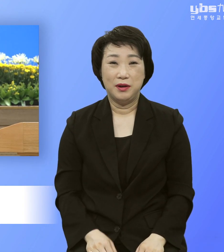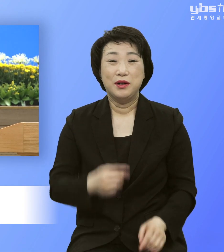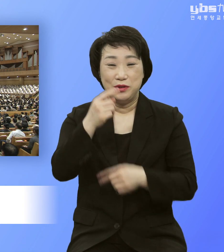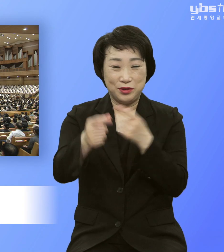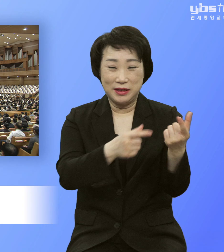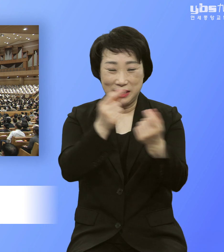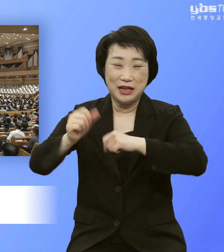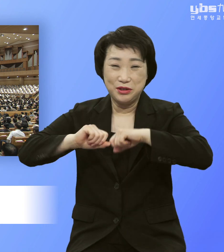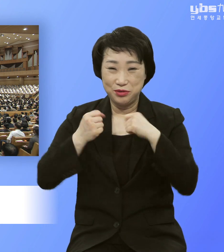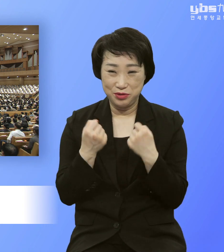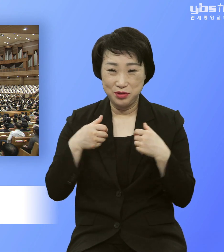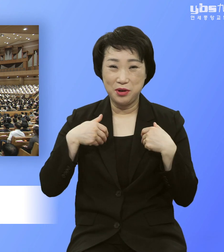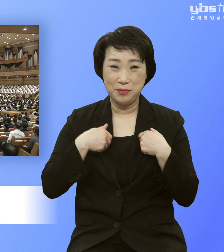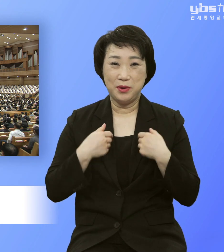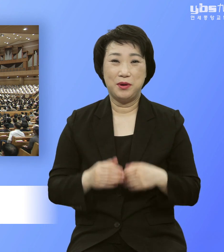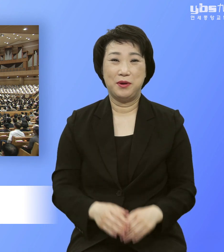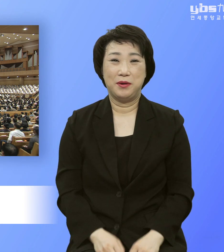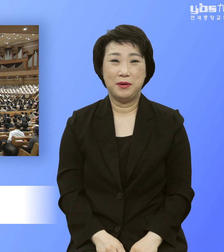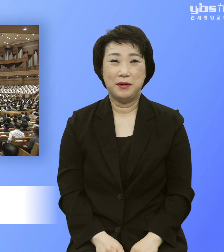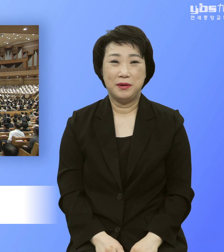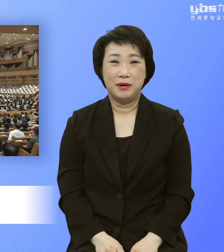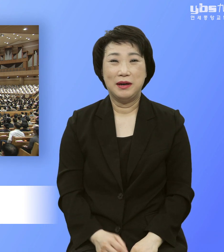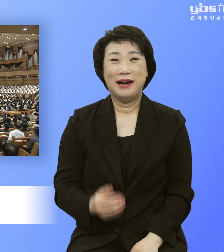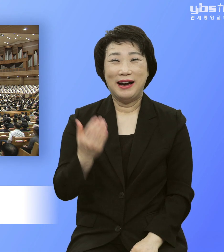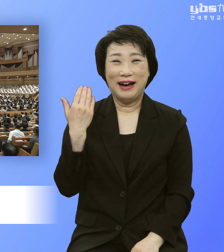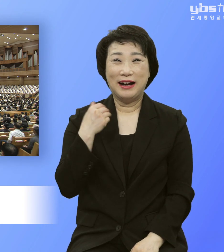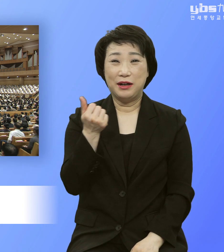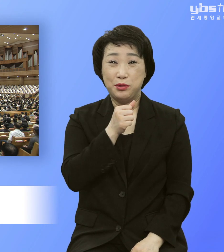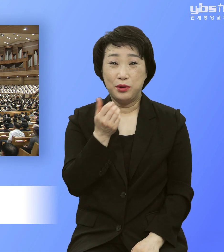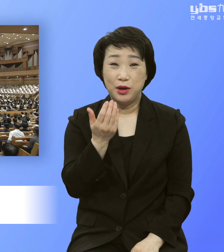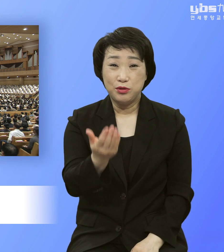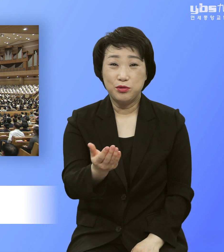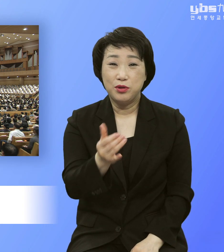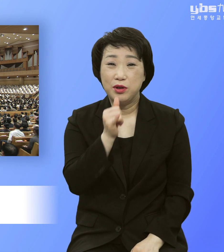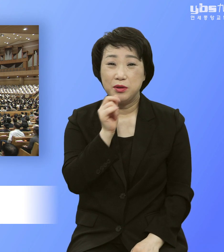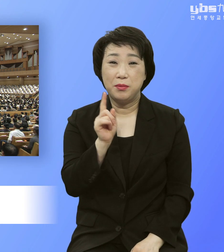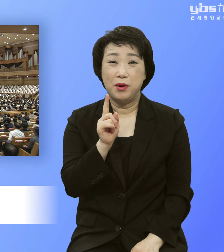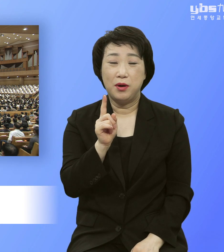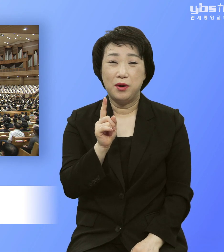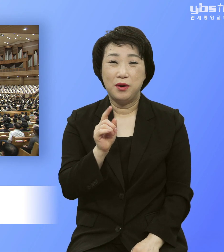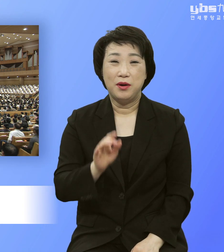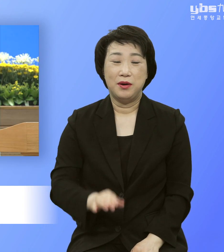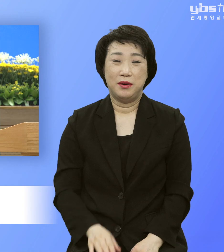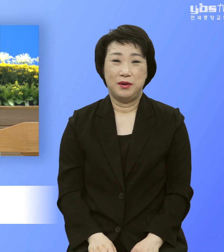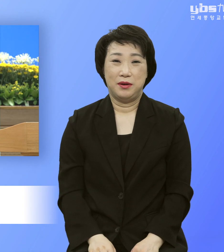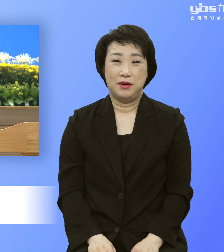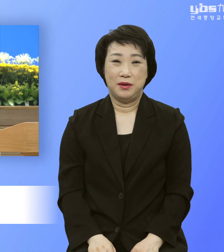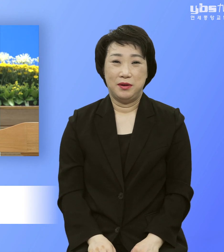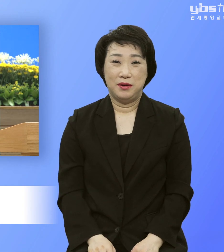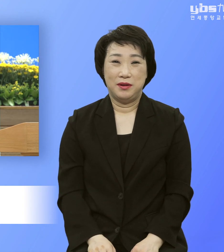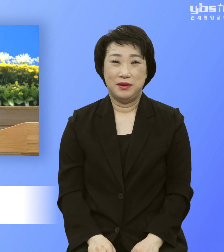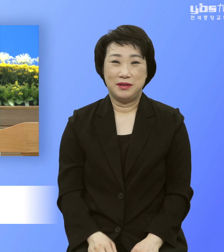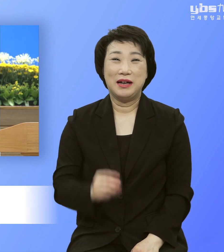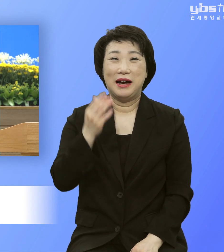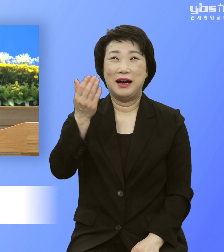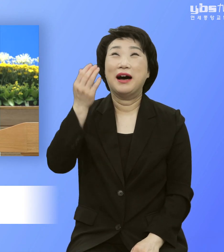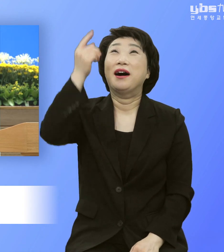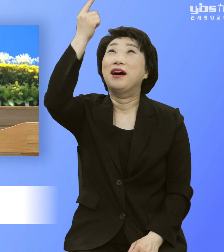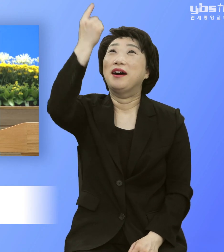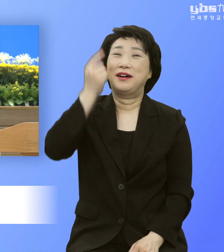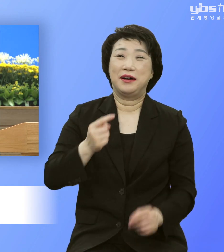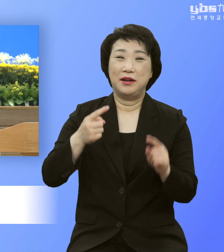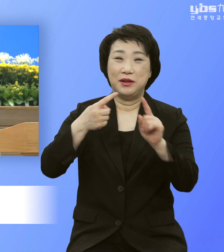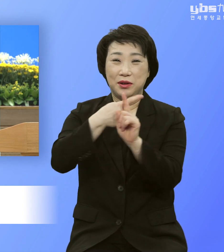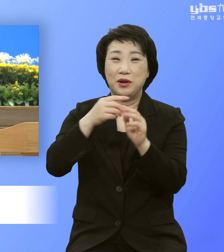같이 순종. 아까도 말했죠. 요 위에 스페이스